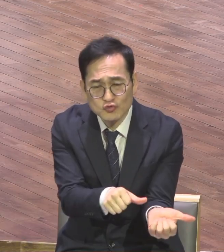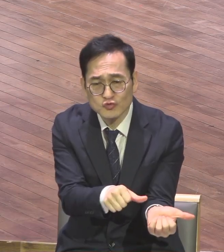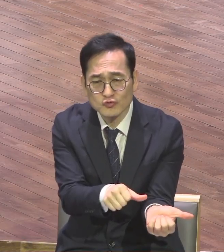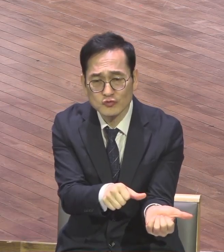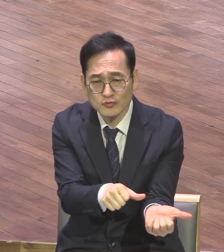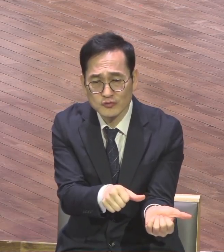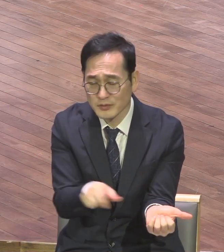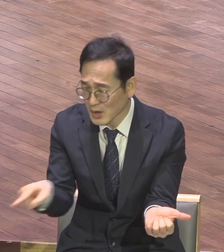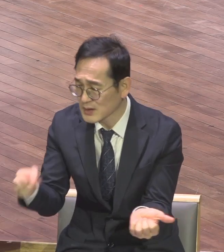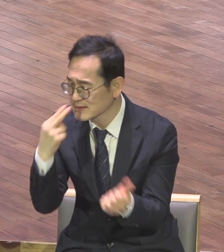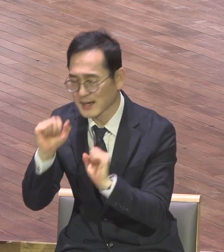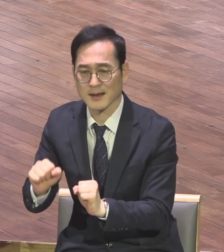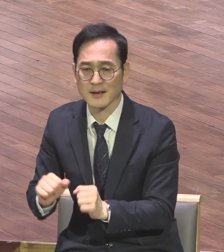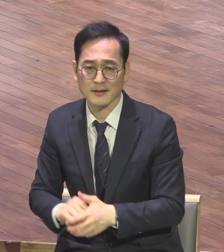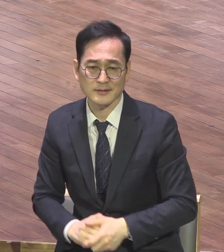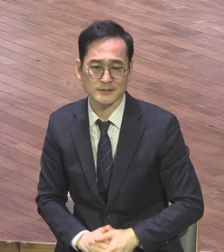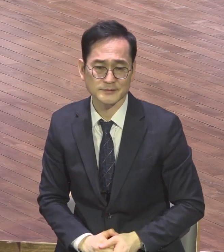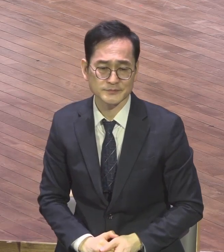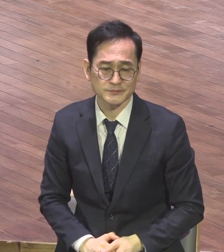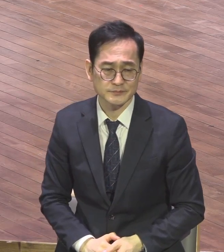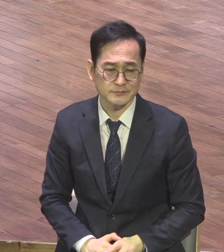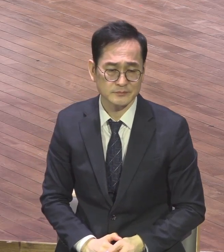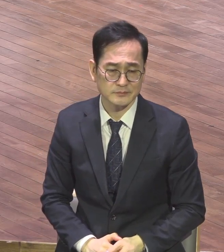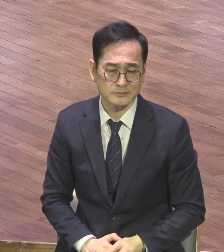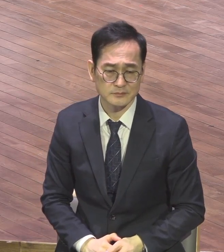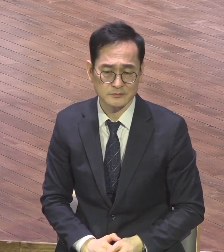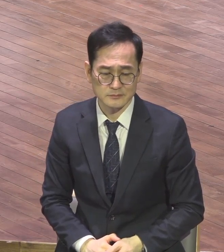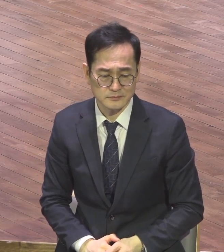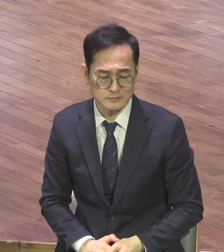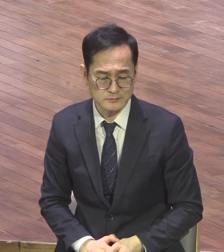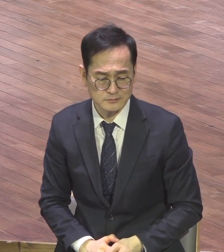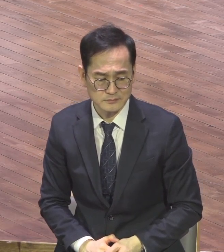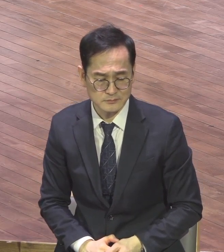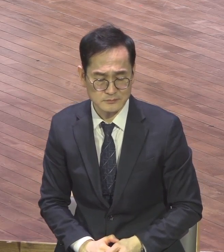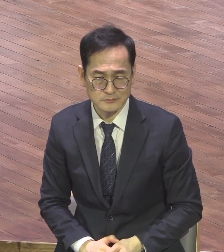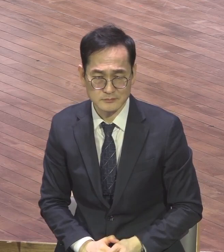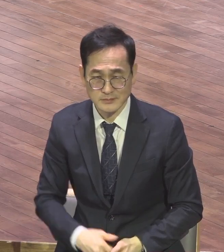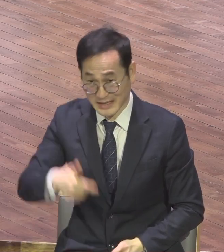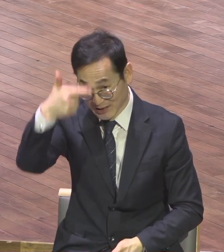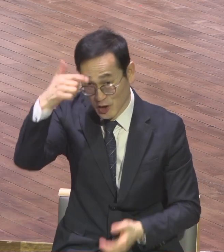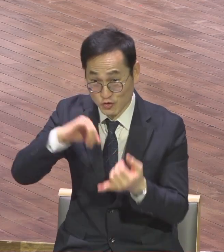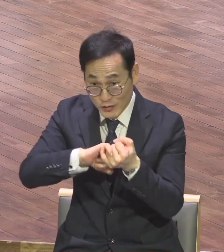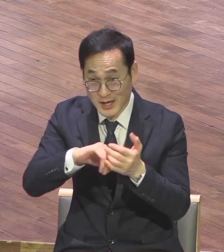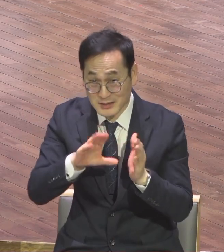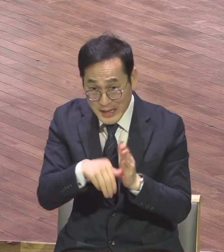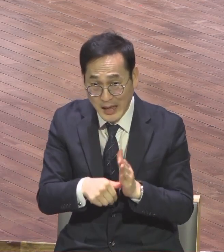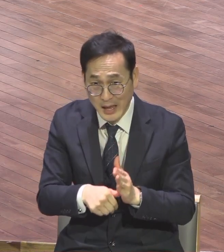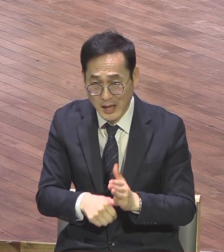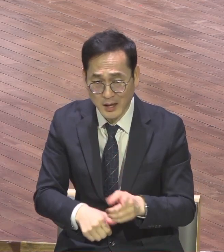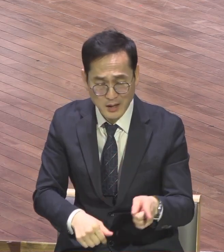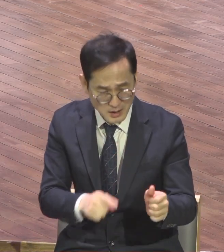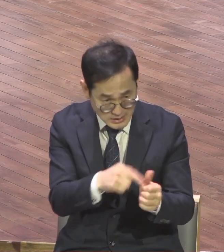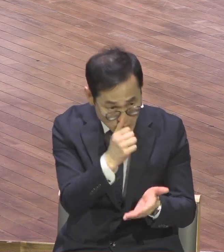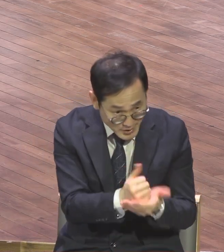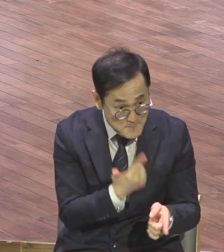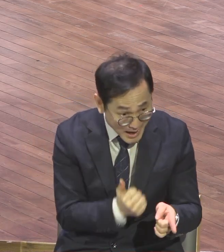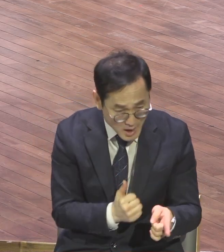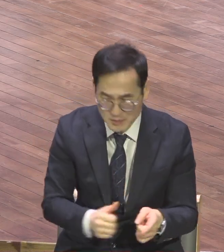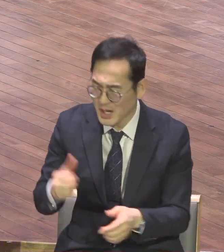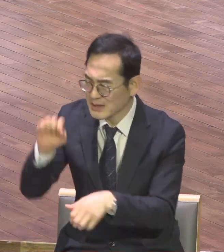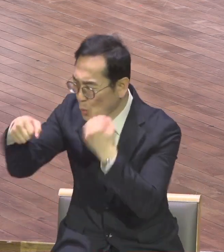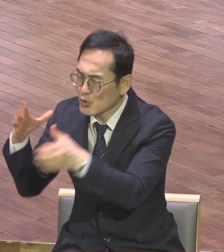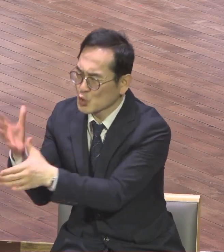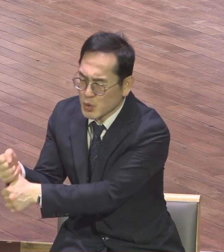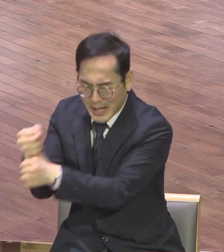대가. 그런데 이런 희생 제사를 일시적 이놈 세상 구약에 했던 건 일시적이 또 와야 돼. 또 와서